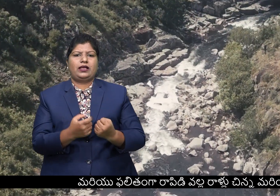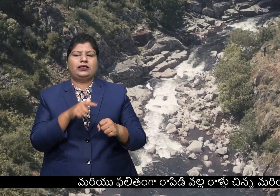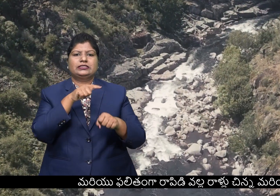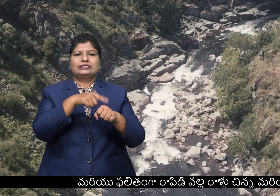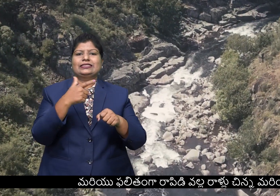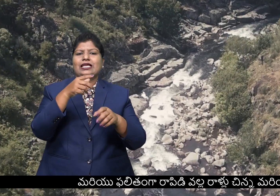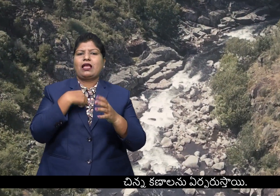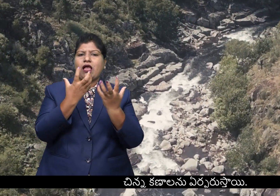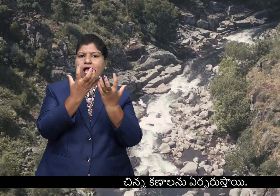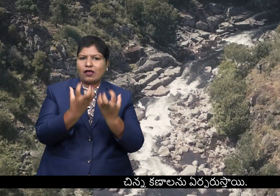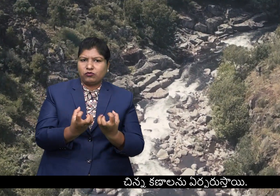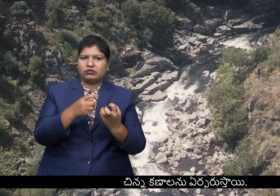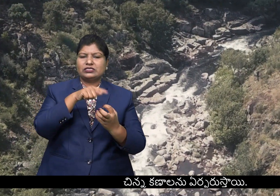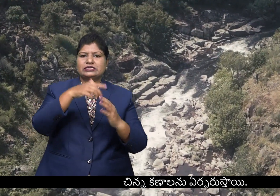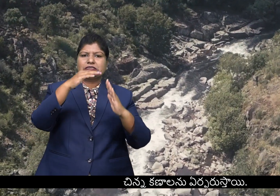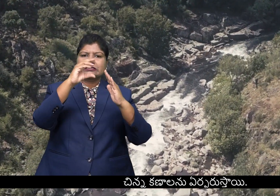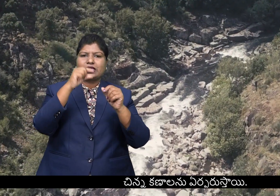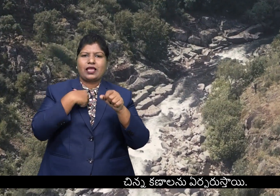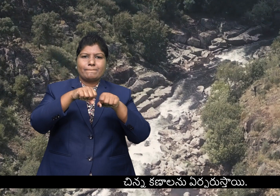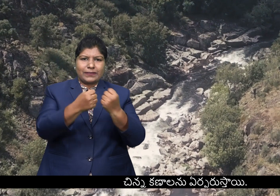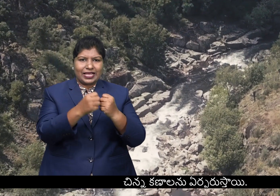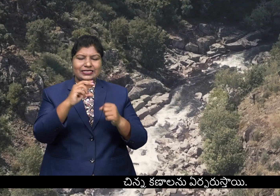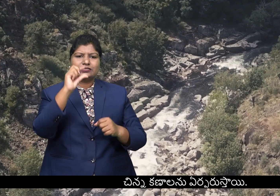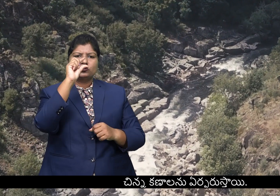చిన్న మరియు చిన్న కణాలను ఏర్పరుస్తాయి.